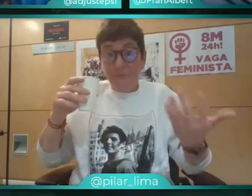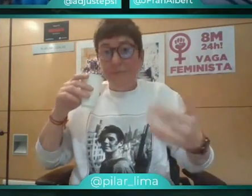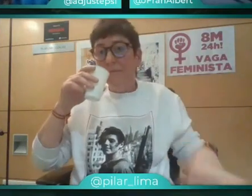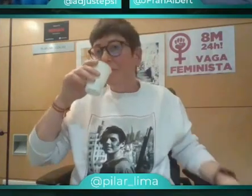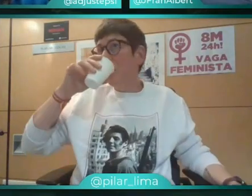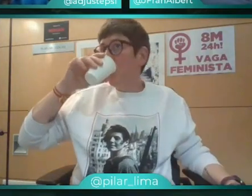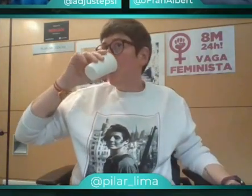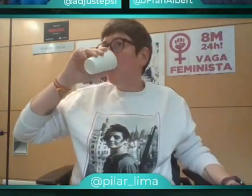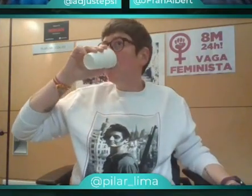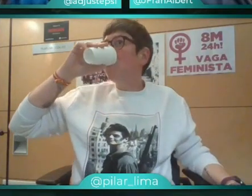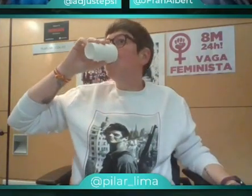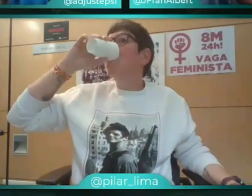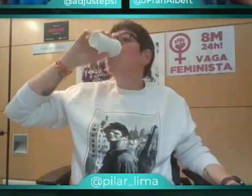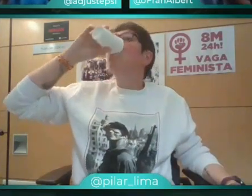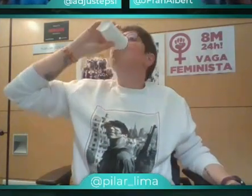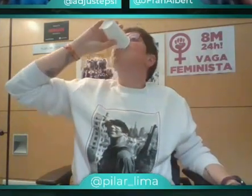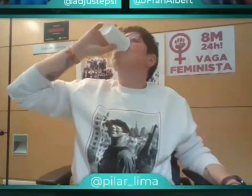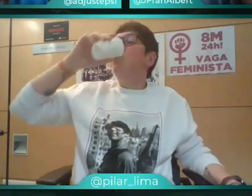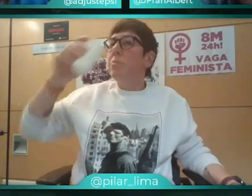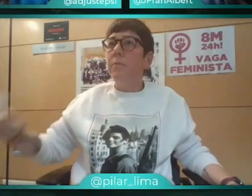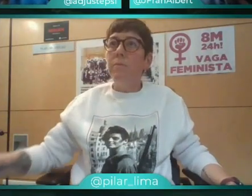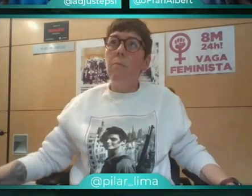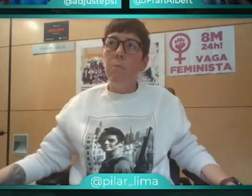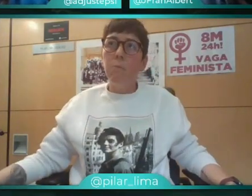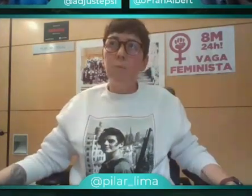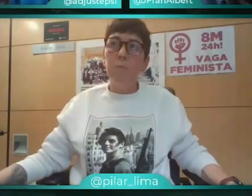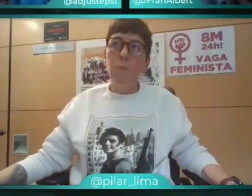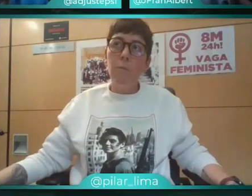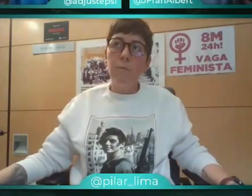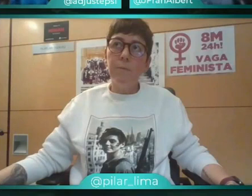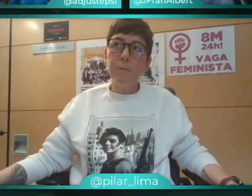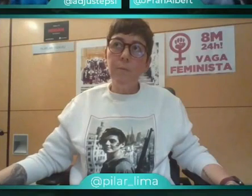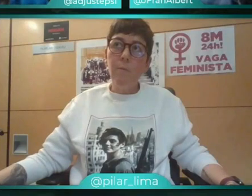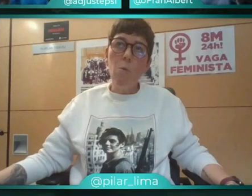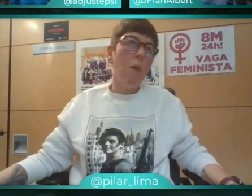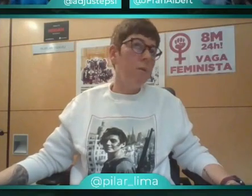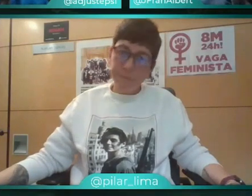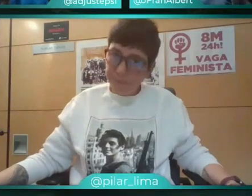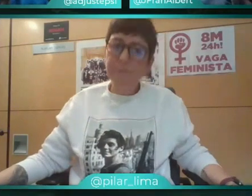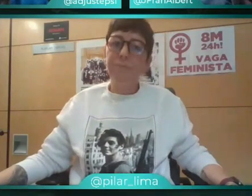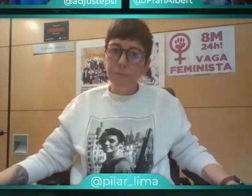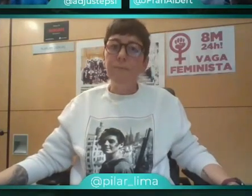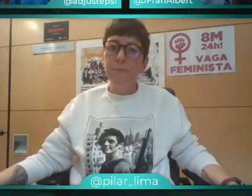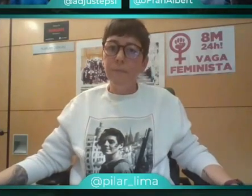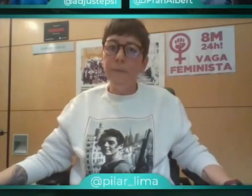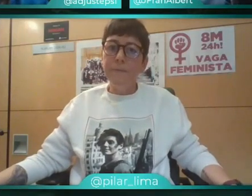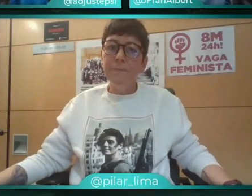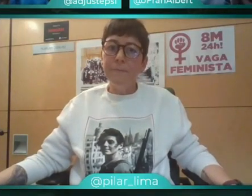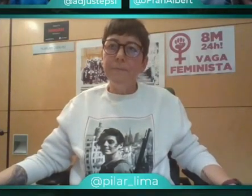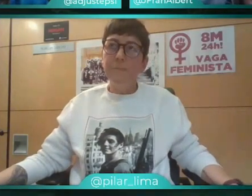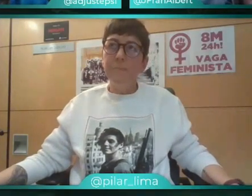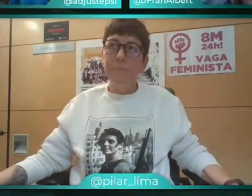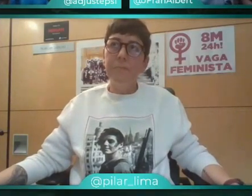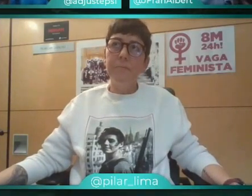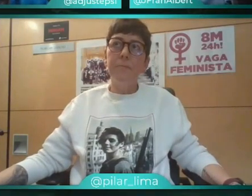muy complicado por todo el entramado jurídico administrativo no que ya no es una cuestión solo política al menos en la comunidad valenciana no que